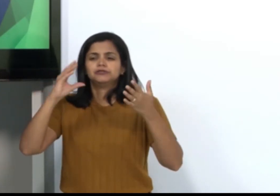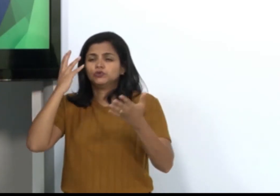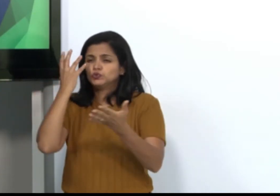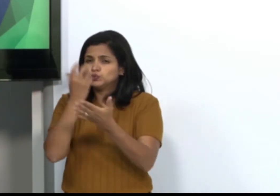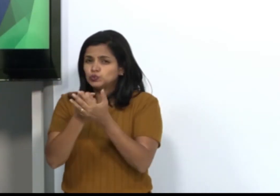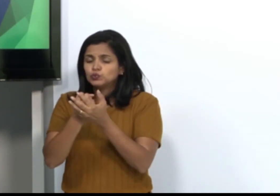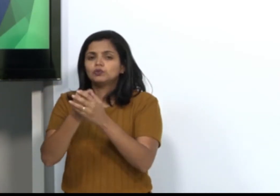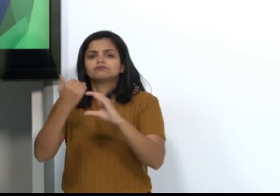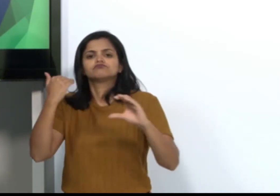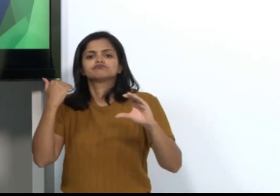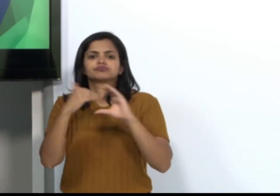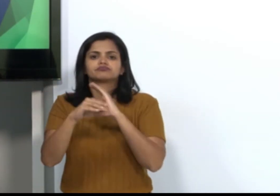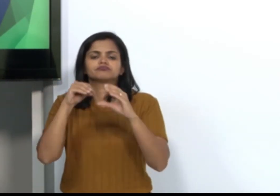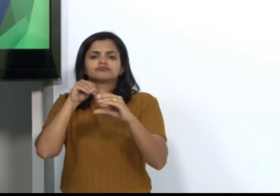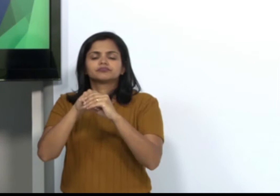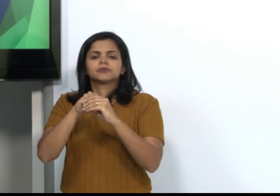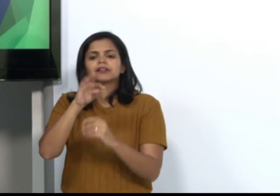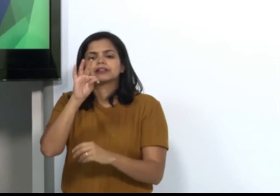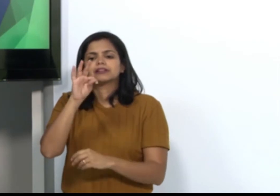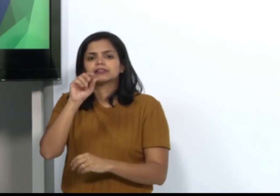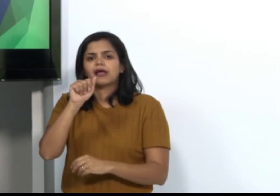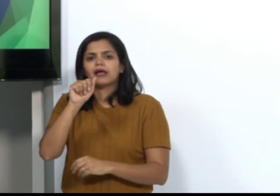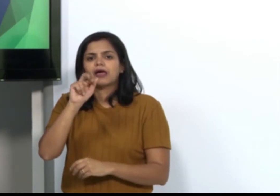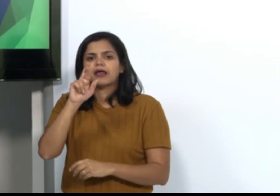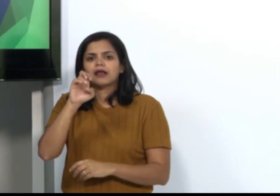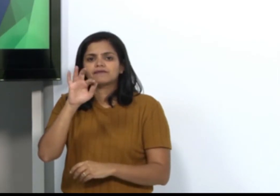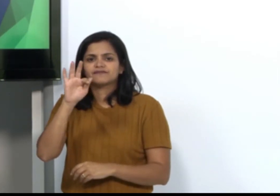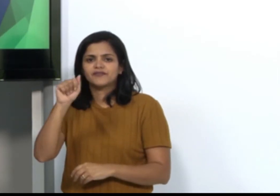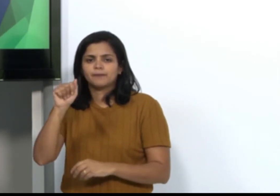aprendizagem, que é o sistema de transcrição, vão salvar,